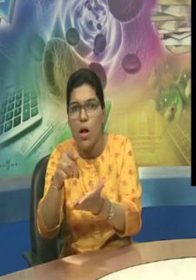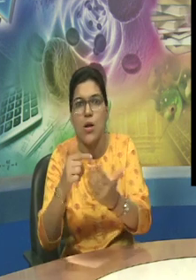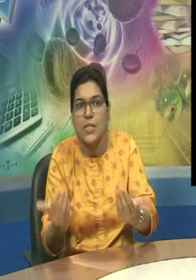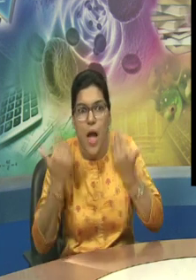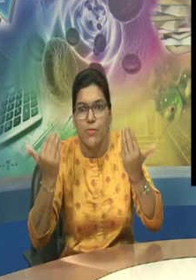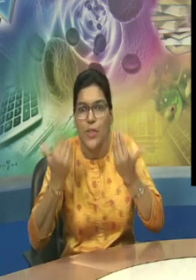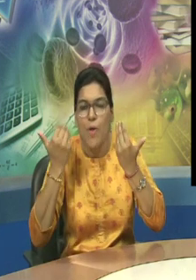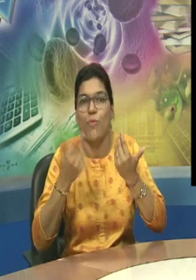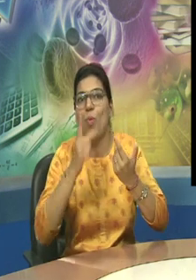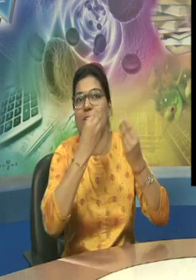है कि